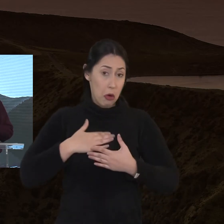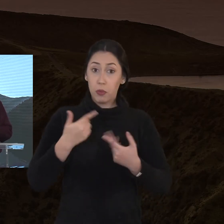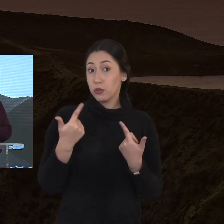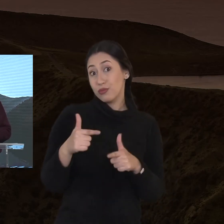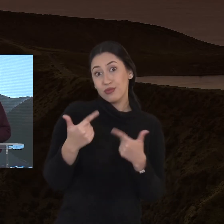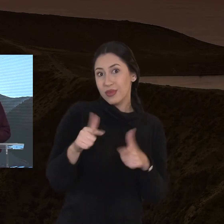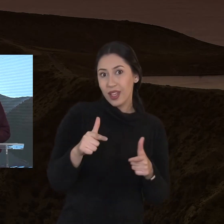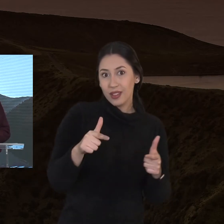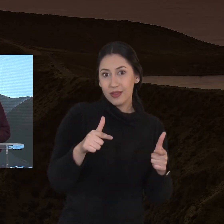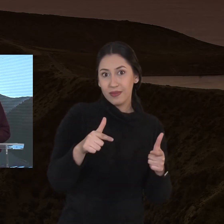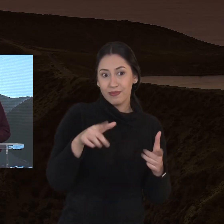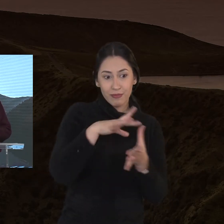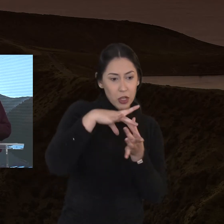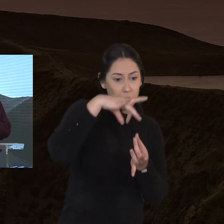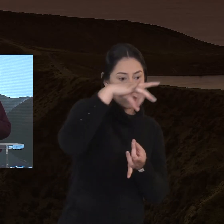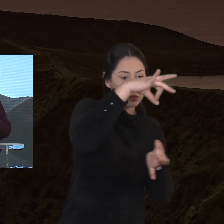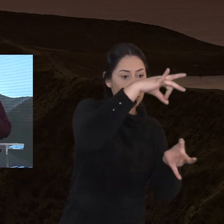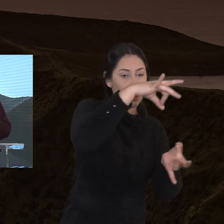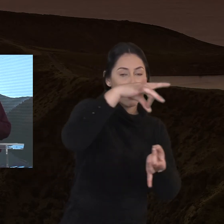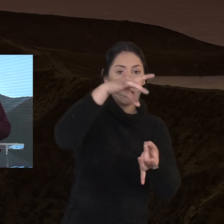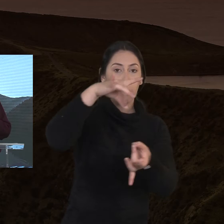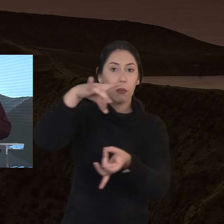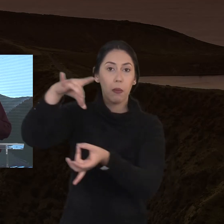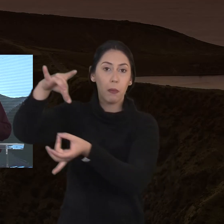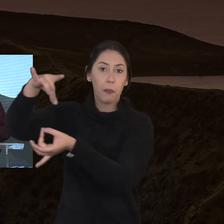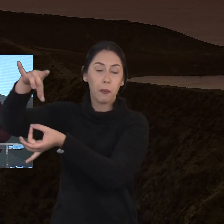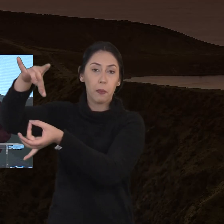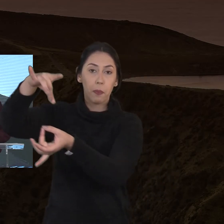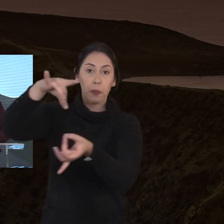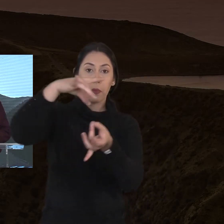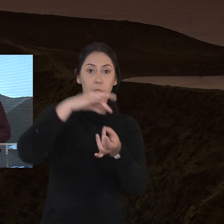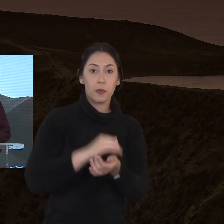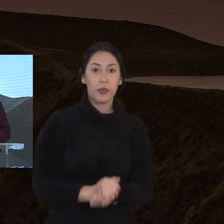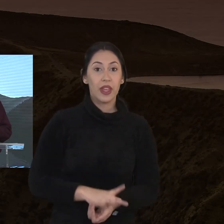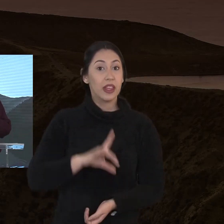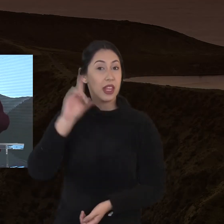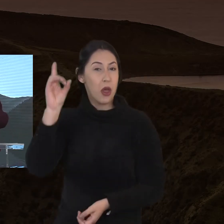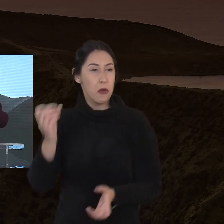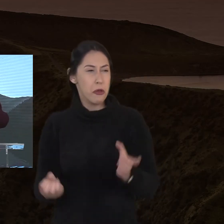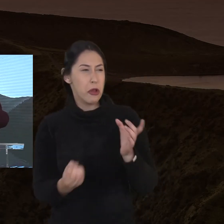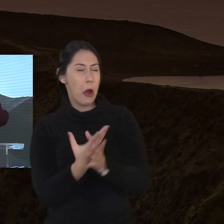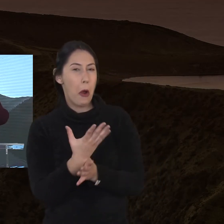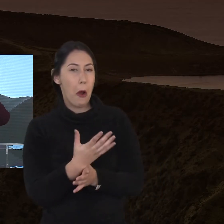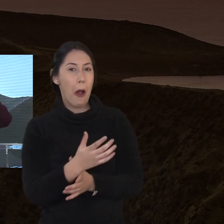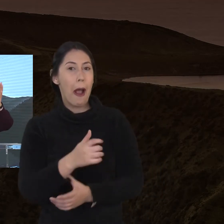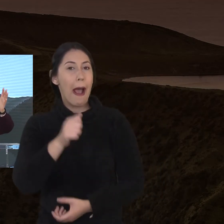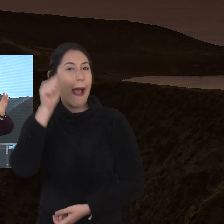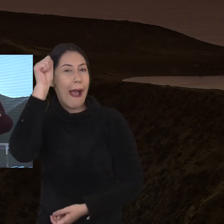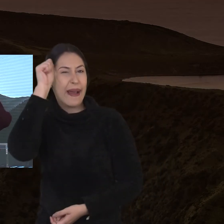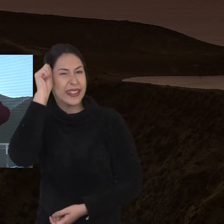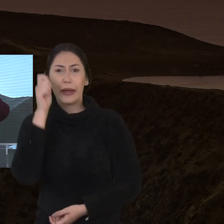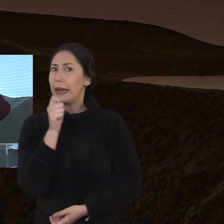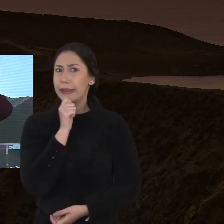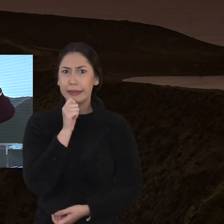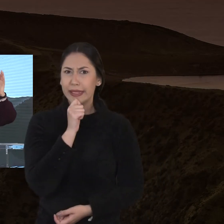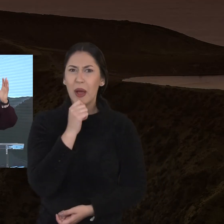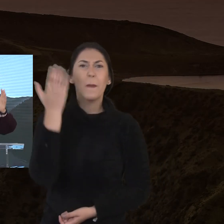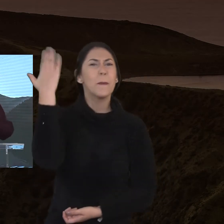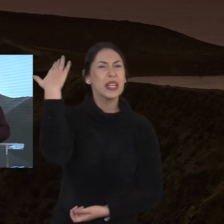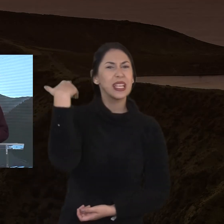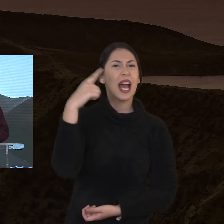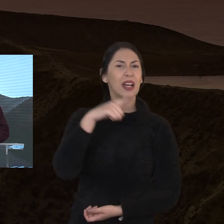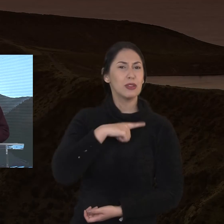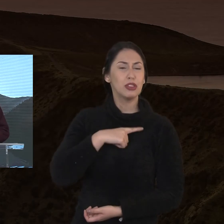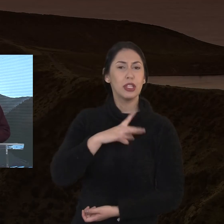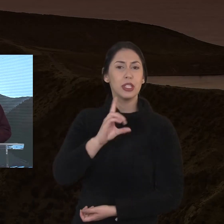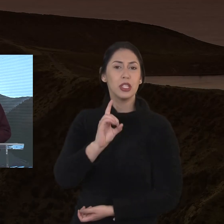adamicos que havia na terra antes de deus criara dão na era dos dinossauros a ver aquelas criaturas